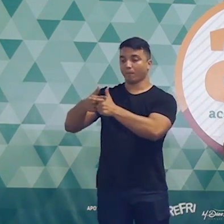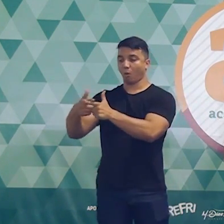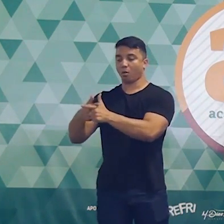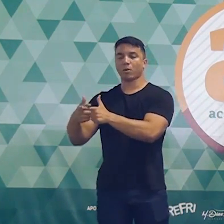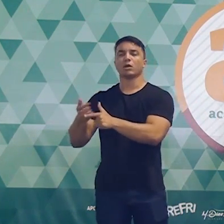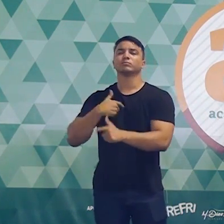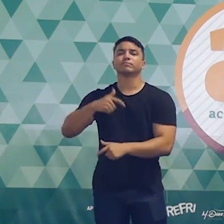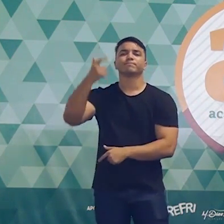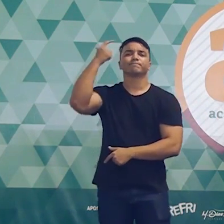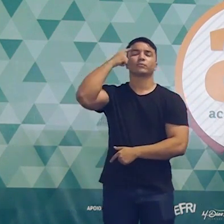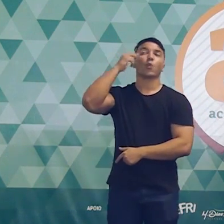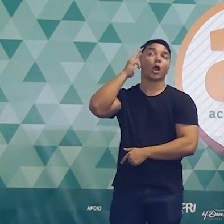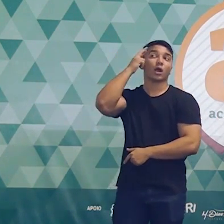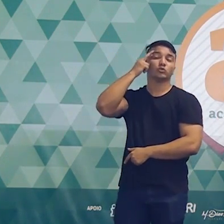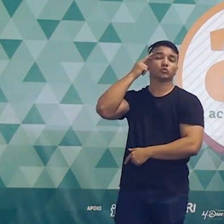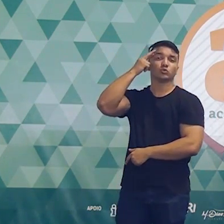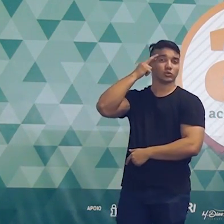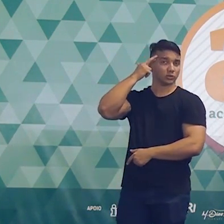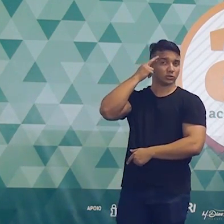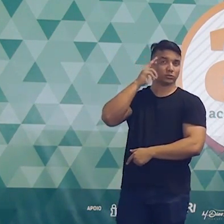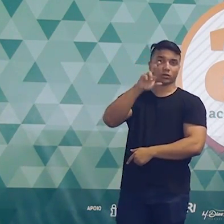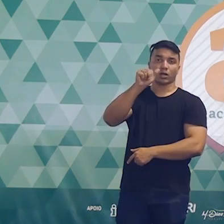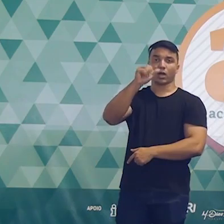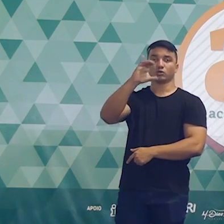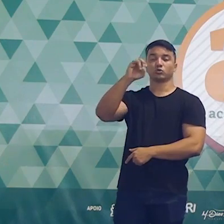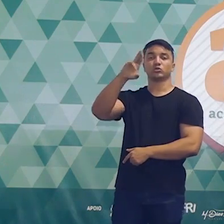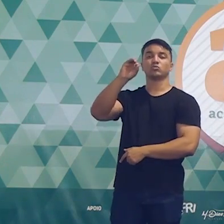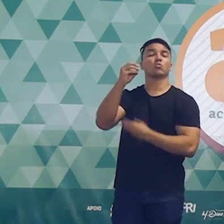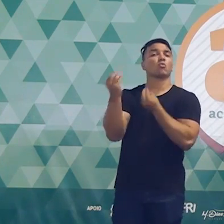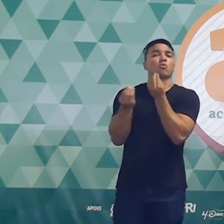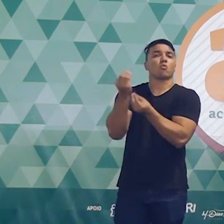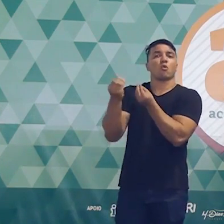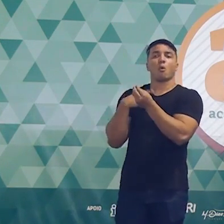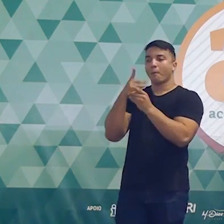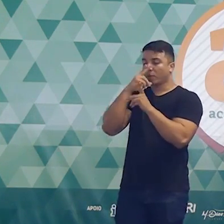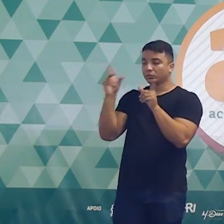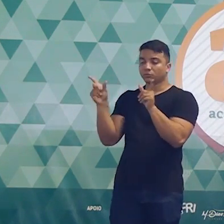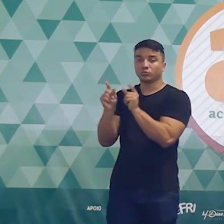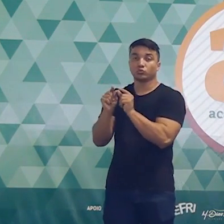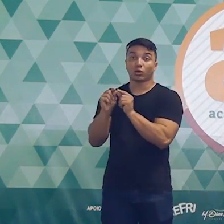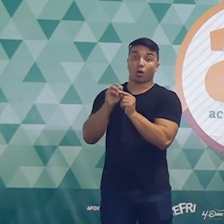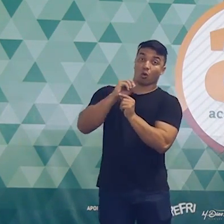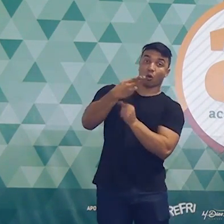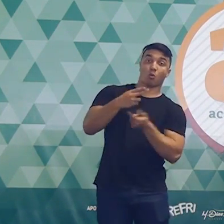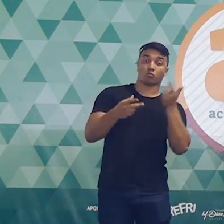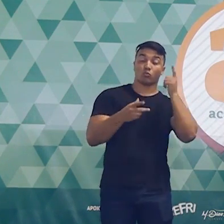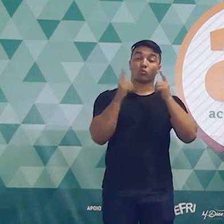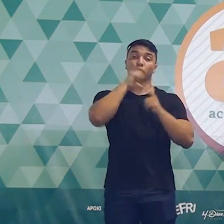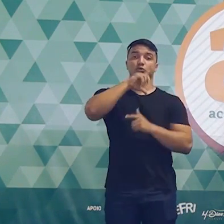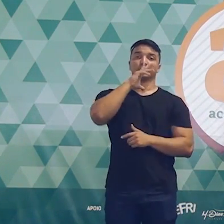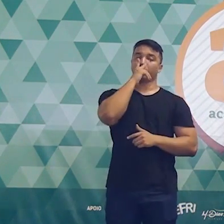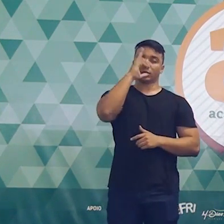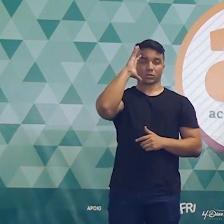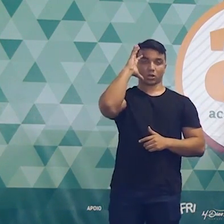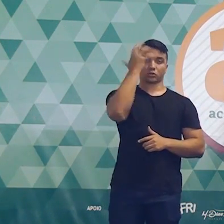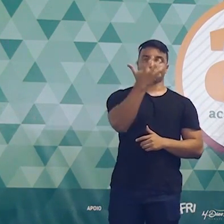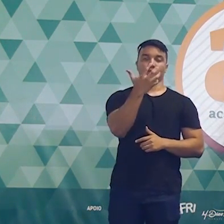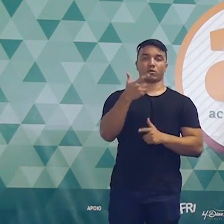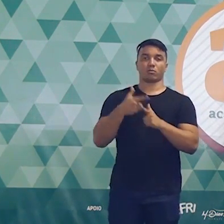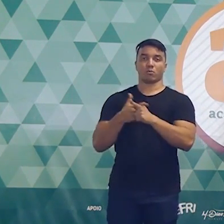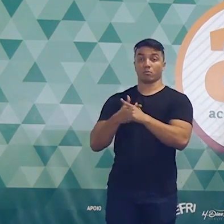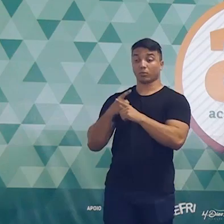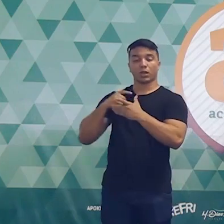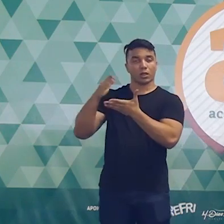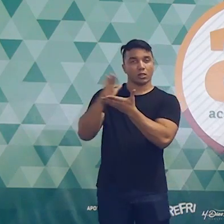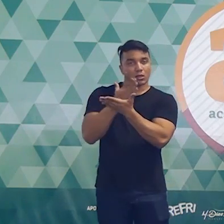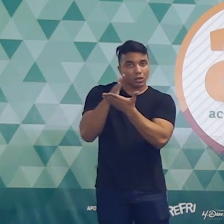treinou um raciocínio de cooperação de forças para minimizar ou resolver esse problema. Dentro da metodologia do livro